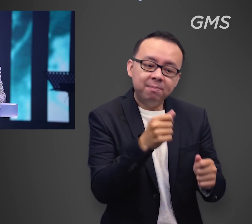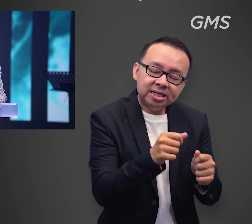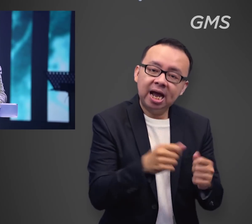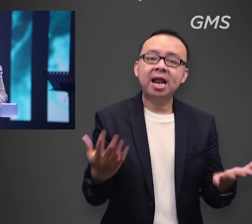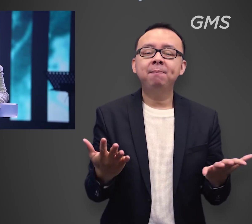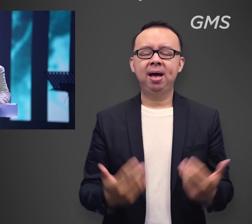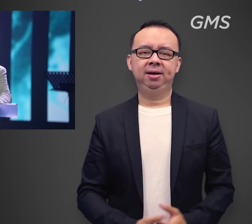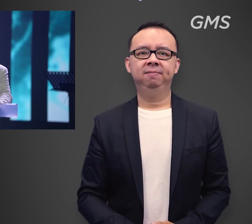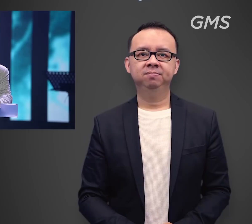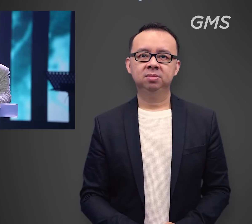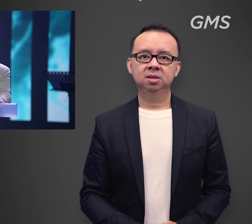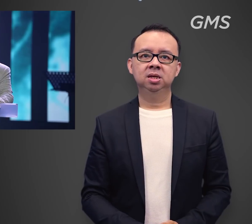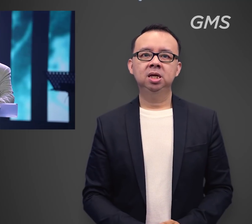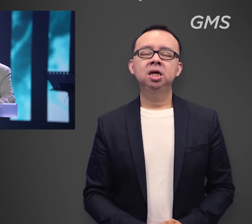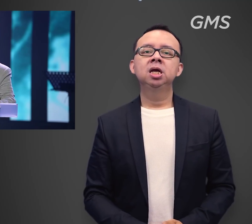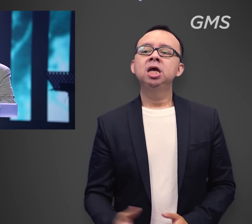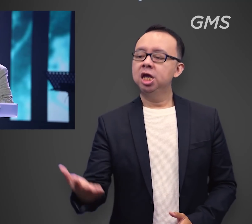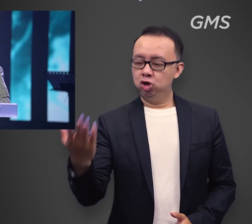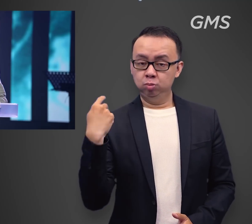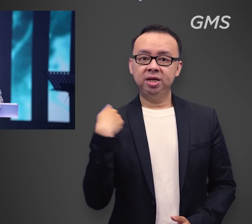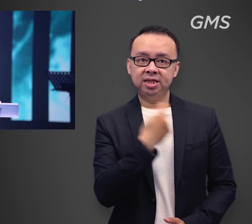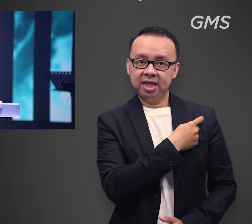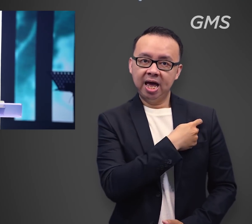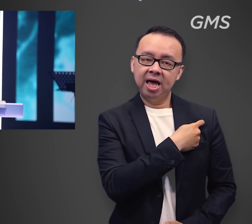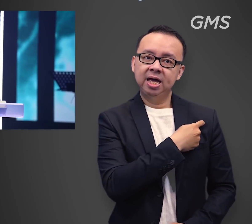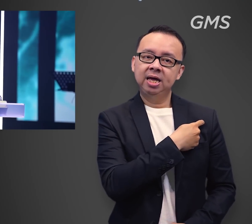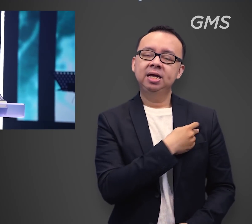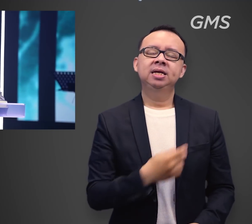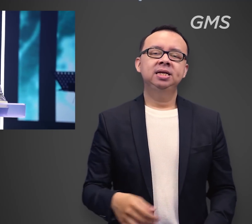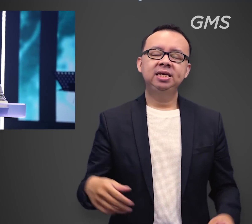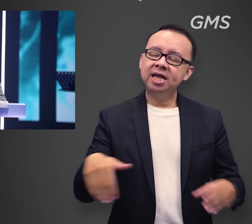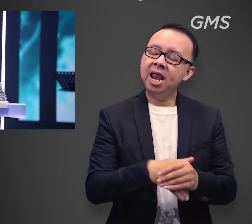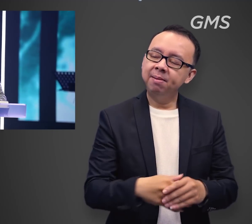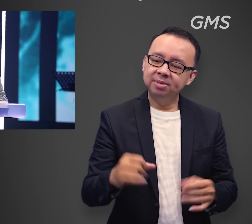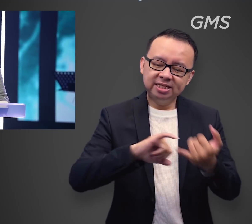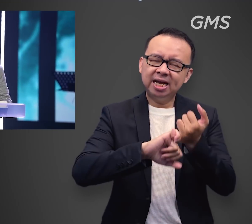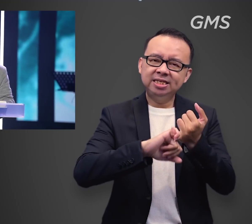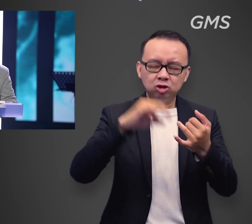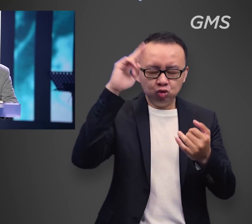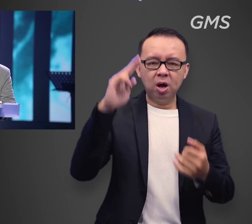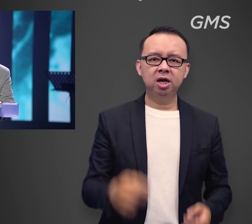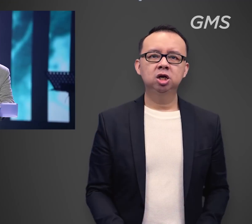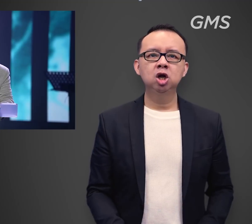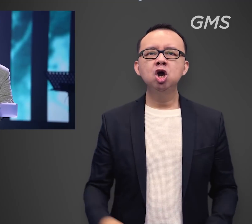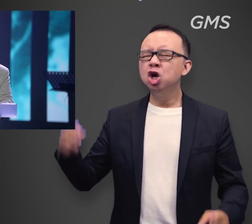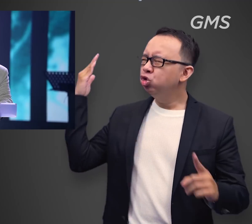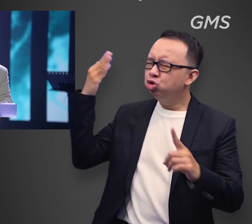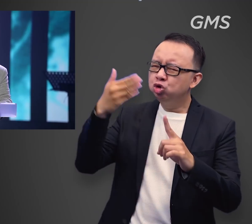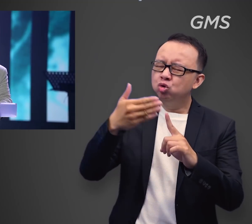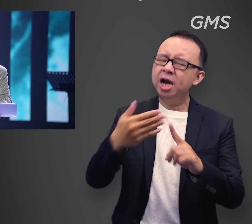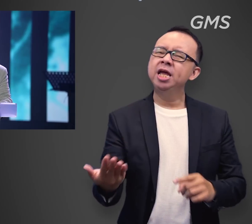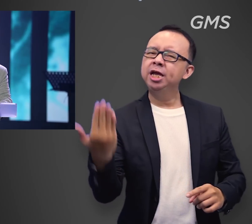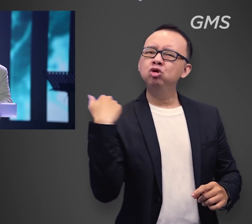ya dikendalikan oleh janji Tuhan. Sehingga Anda tahu persis tujuan hidupmu itu apa. Kenapa ini